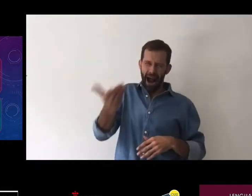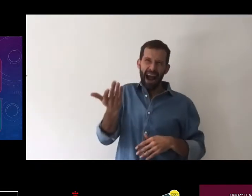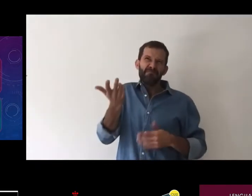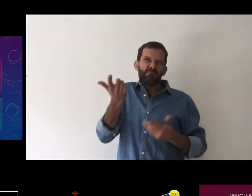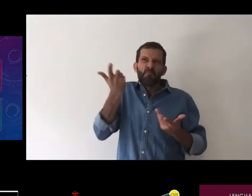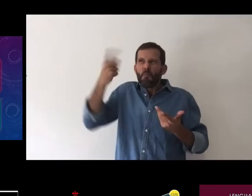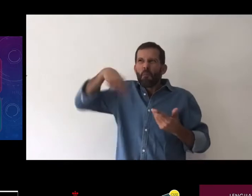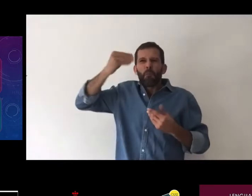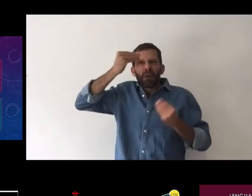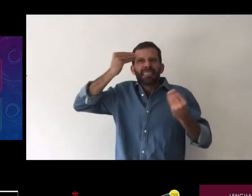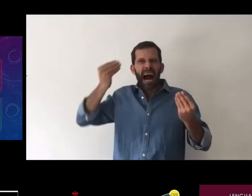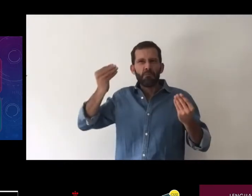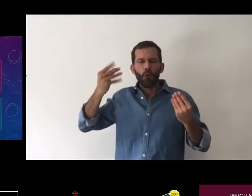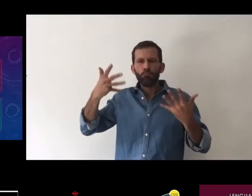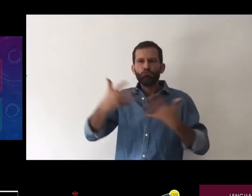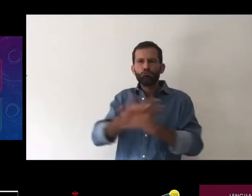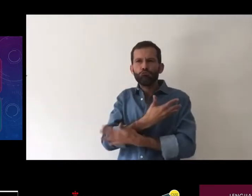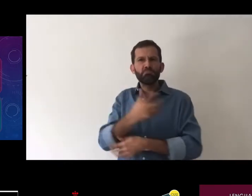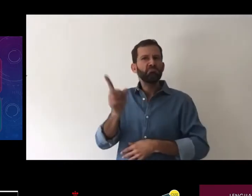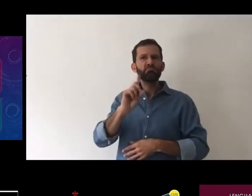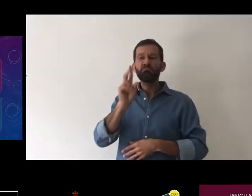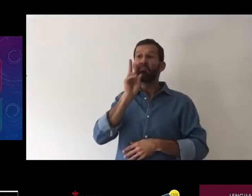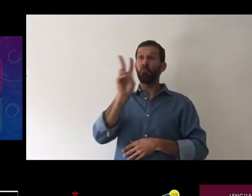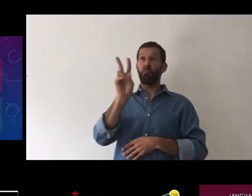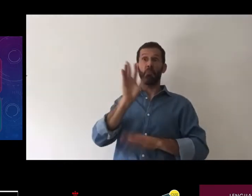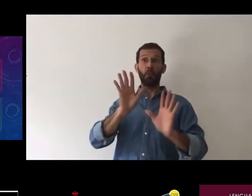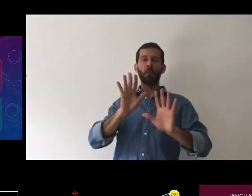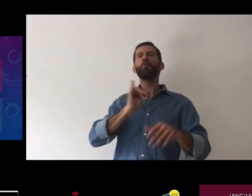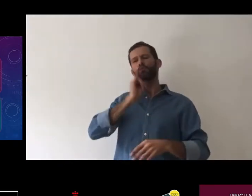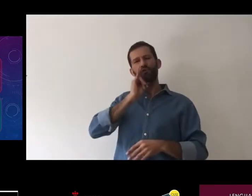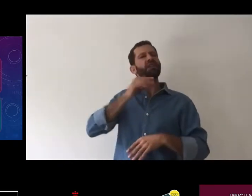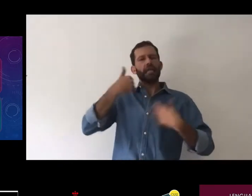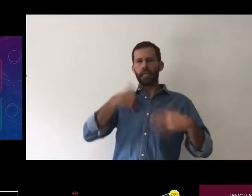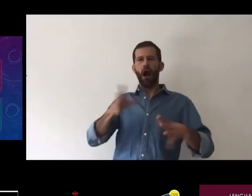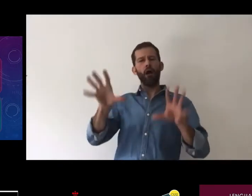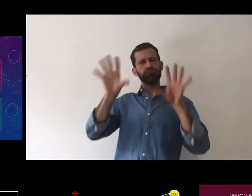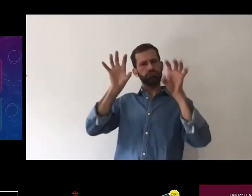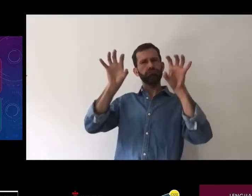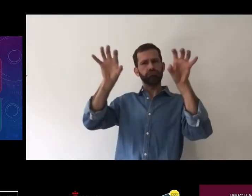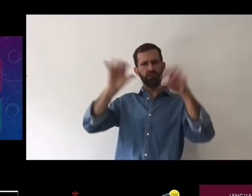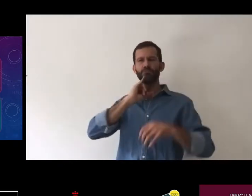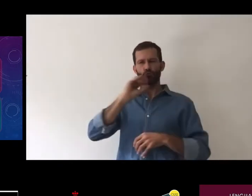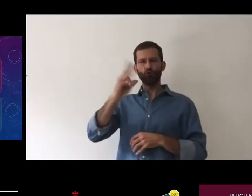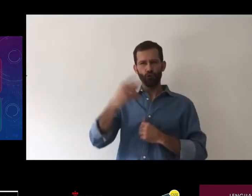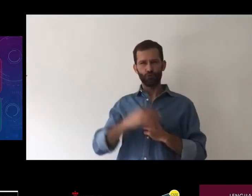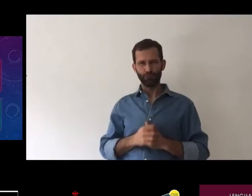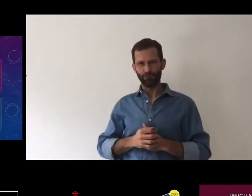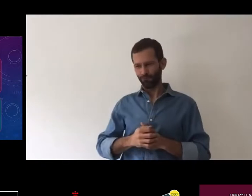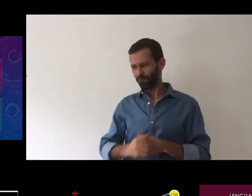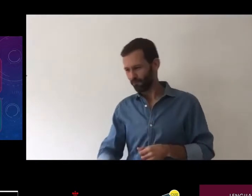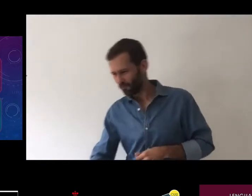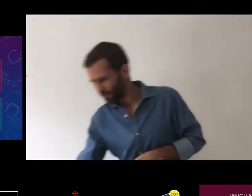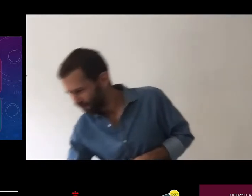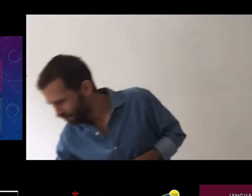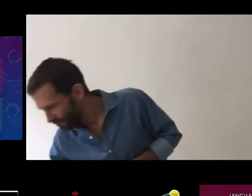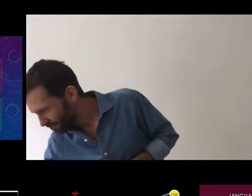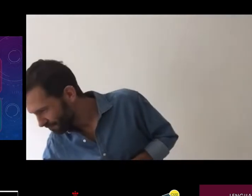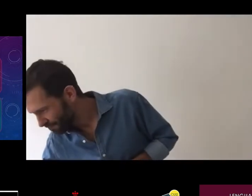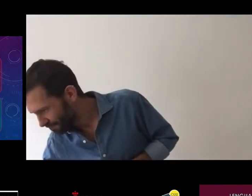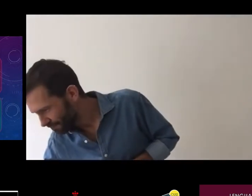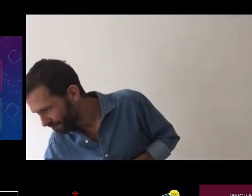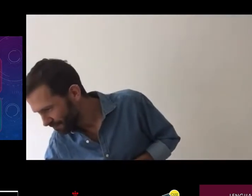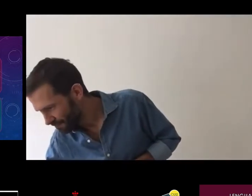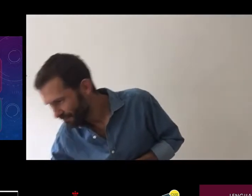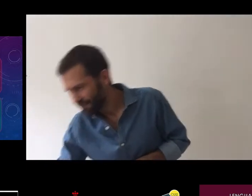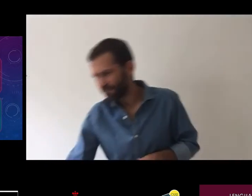o preconcebida que teníamos de que un signo que tienes que reproducir será